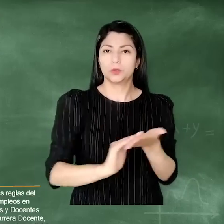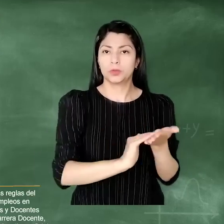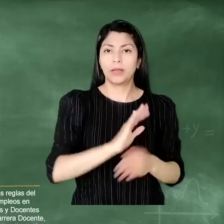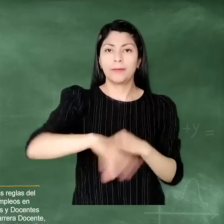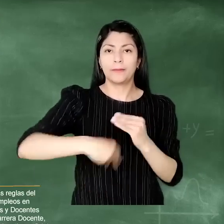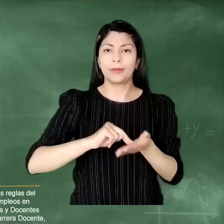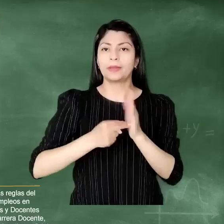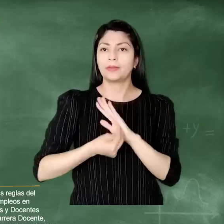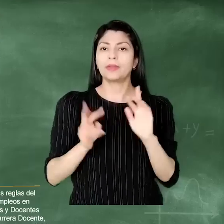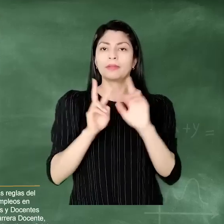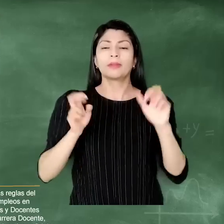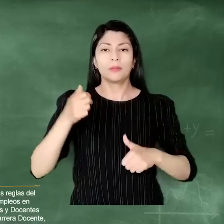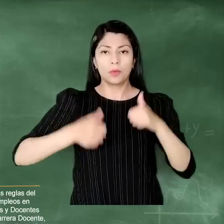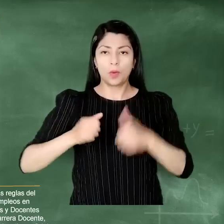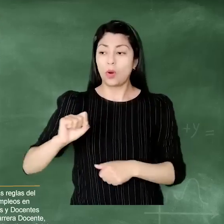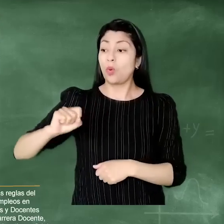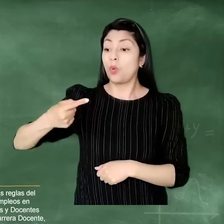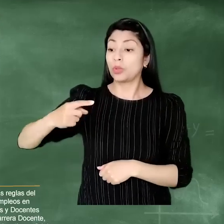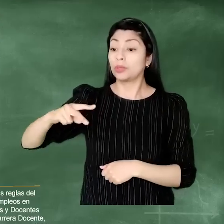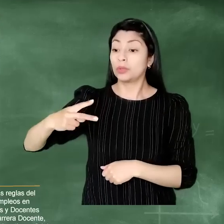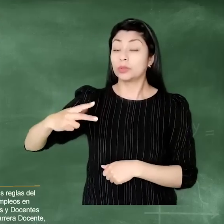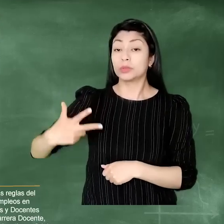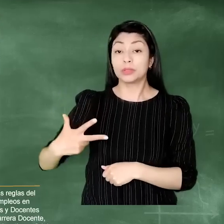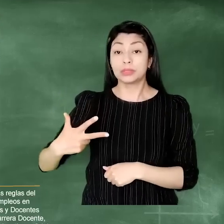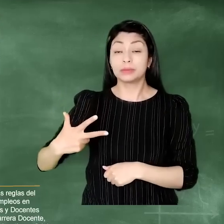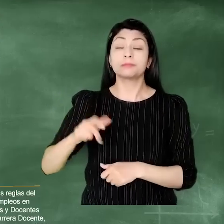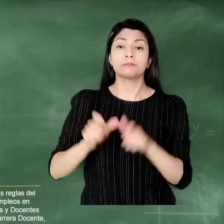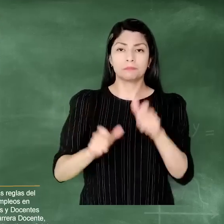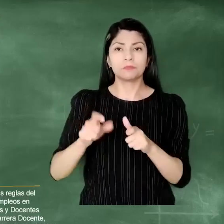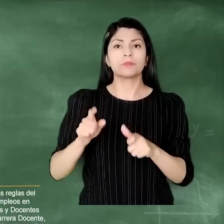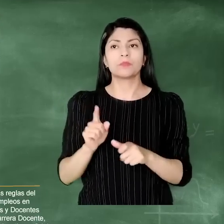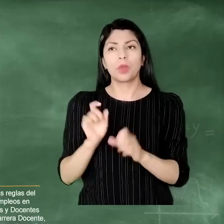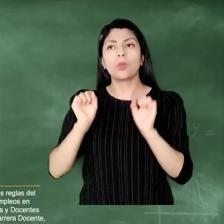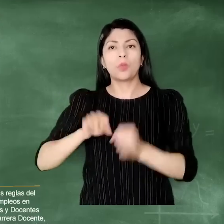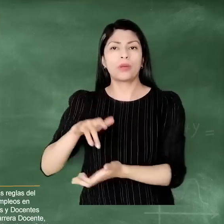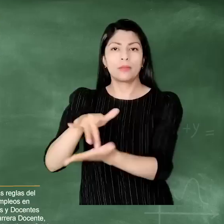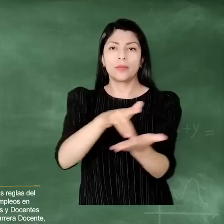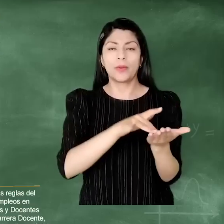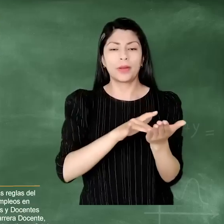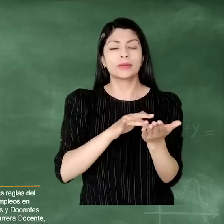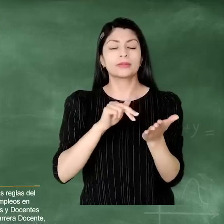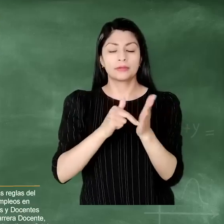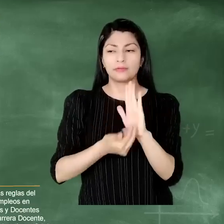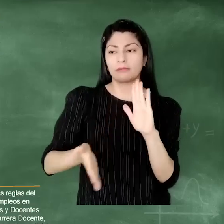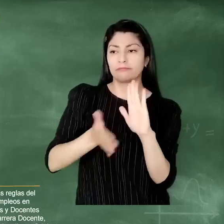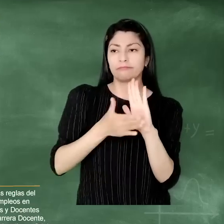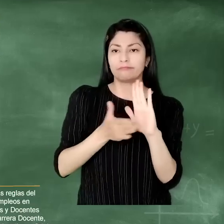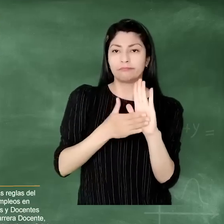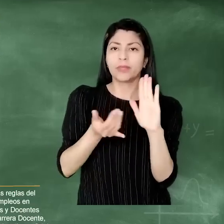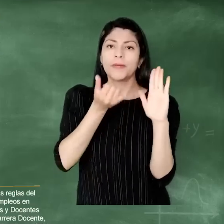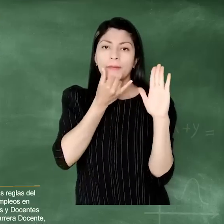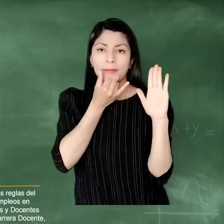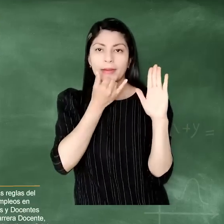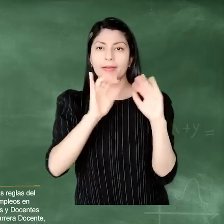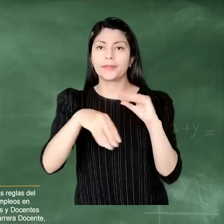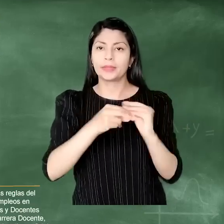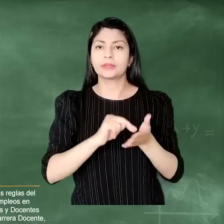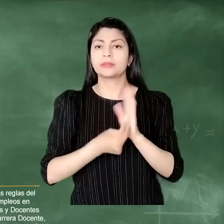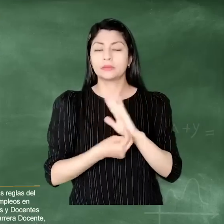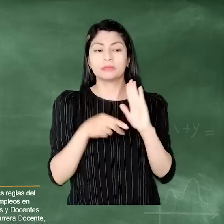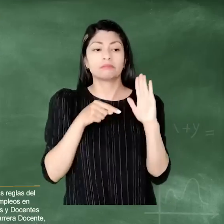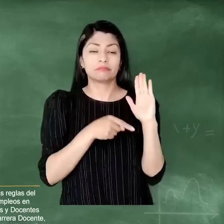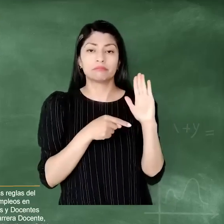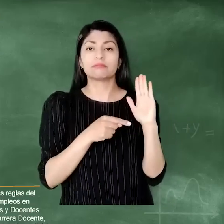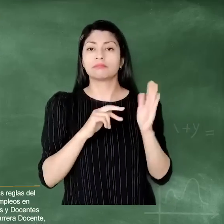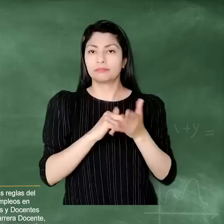presentadas y resueltas, adicionándolas con una o más personas o reubicándola, cuando compruebe que hubo error, casos para